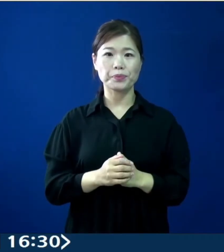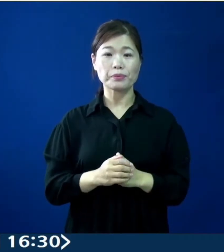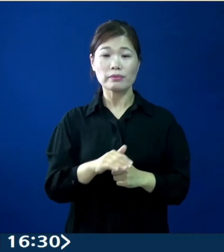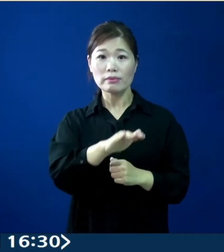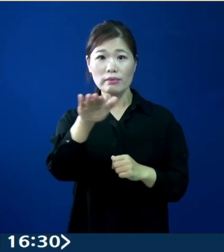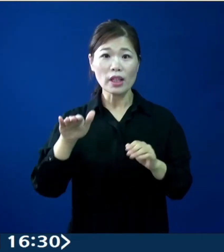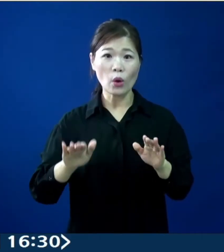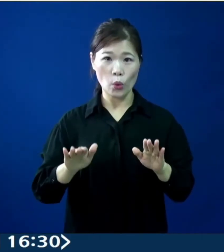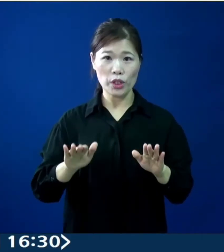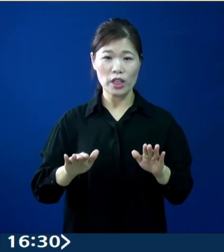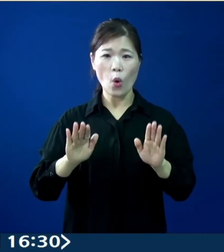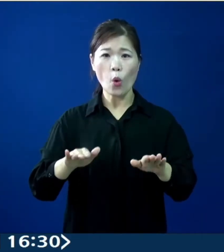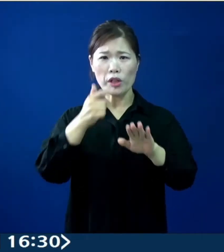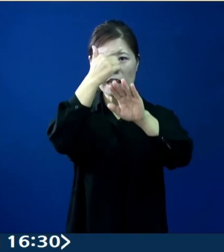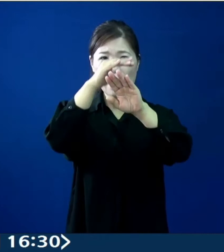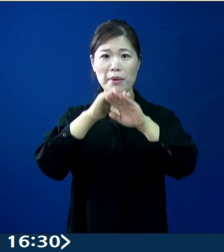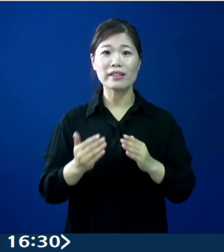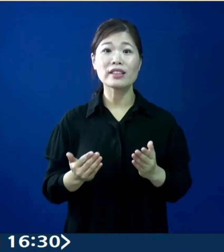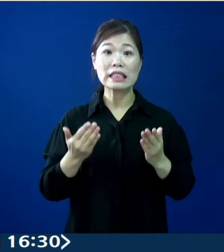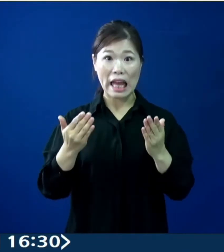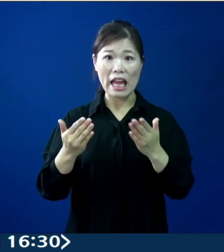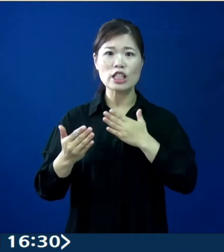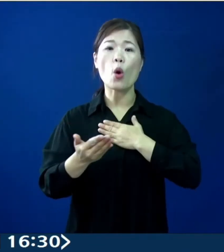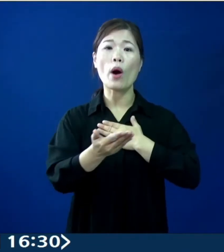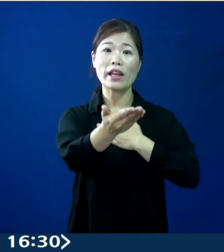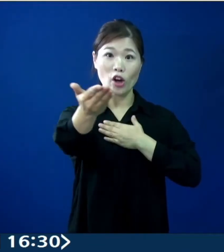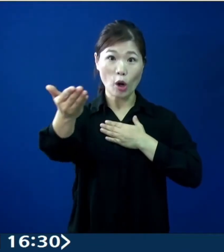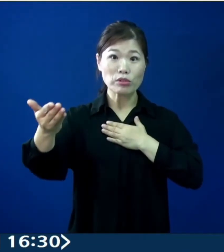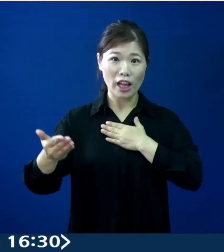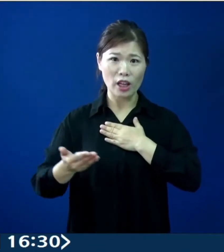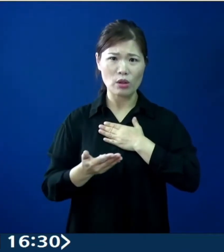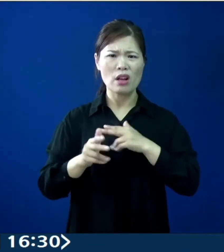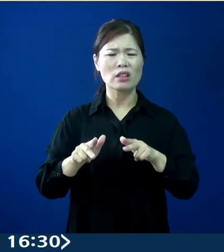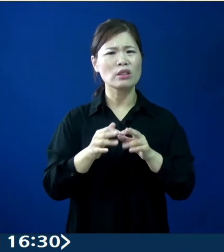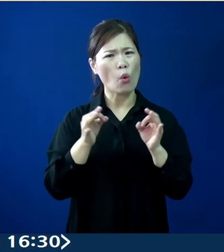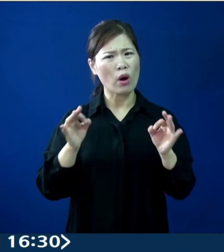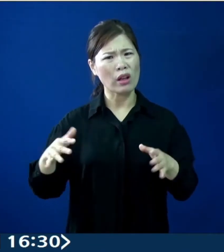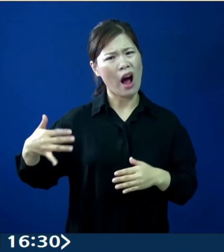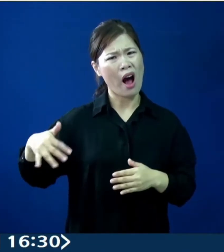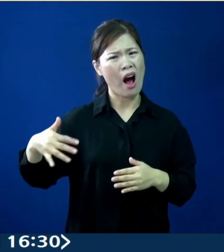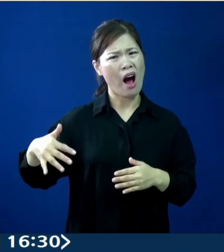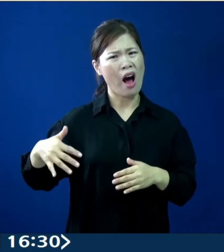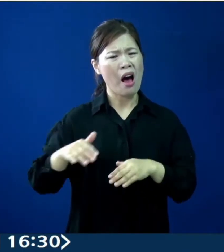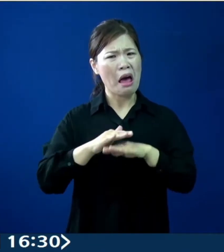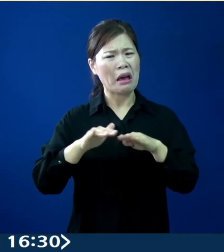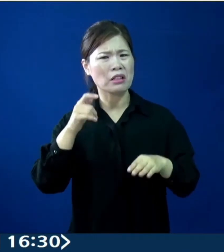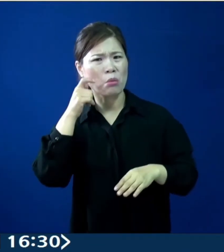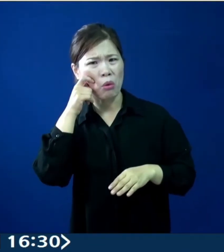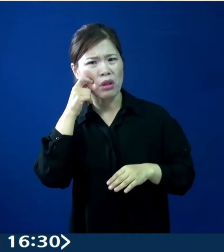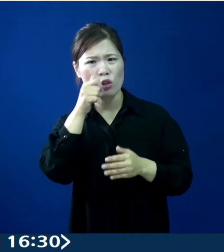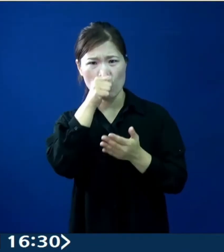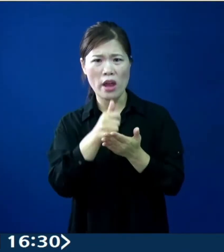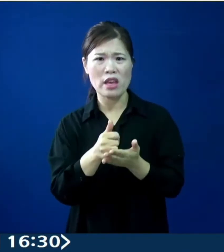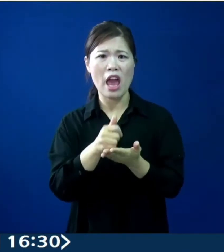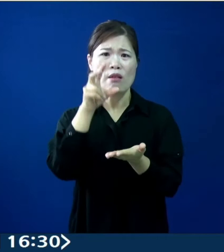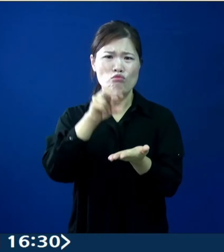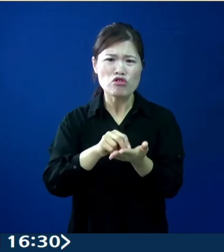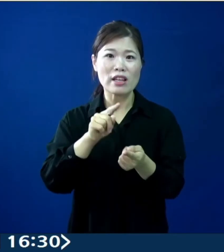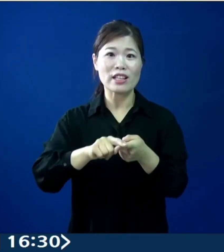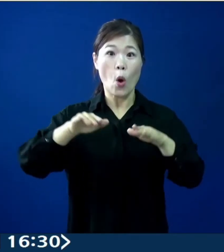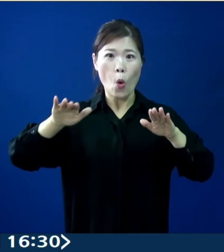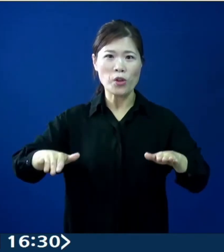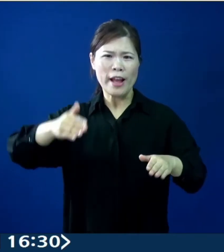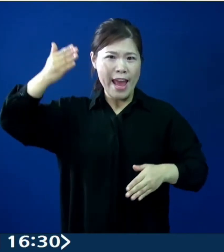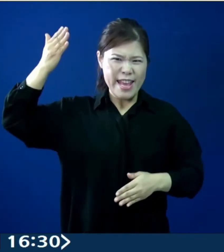여러분, 오늘 이 예배를 드리면서 저와 여러분에게도 그동안 미결된 부정결함의 문제와 죄의 문제가